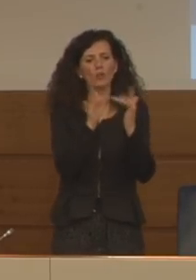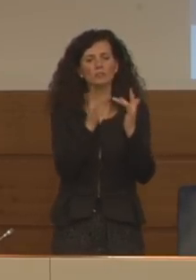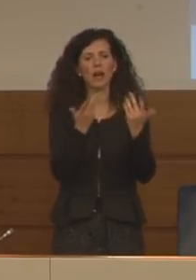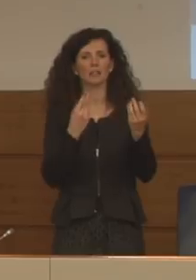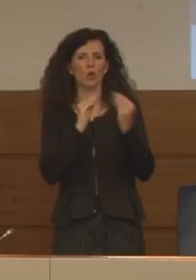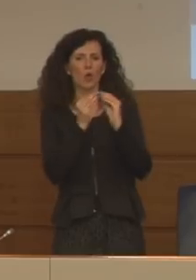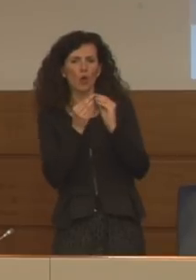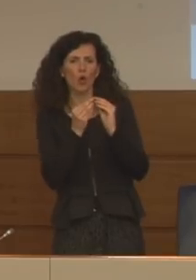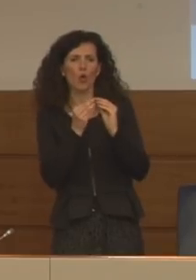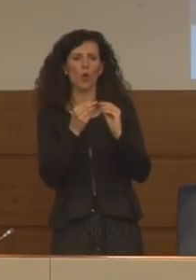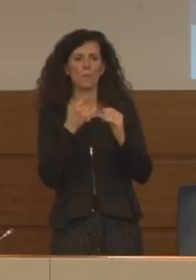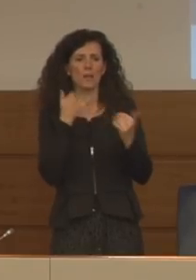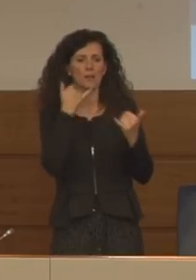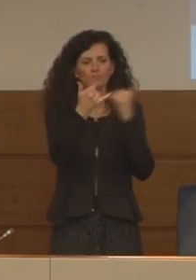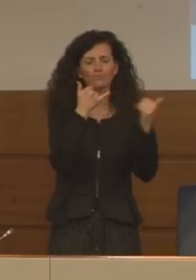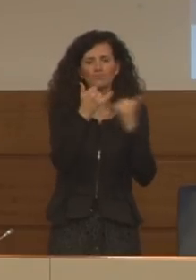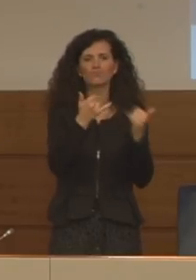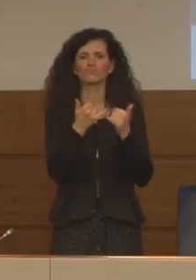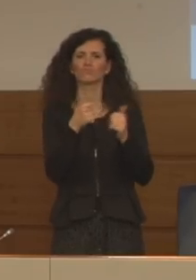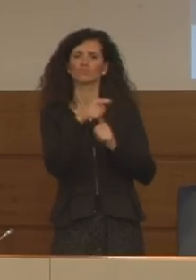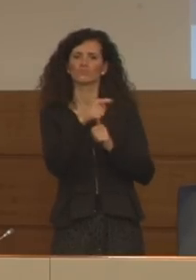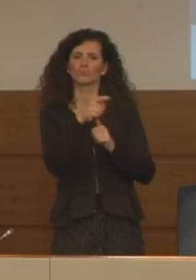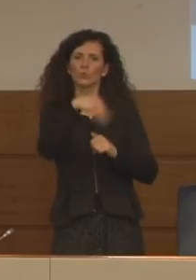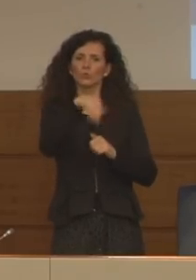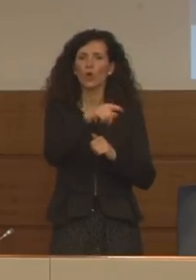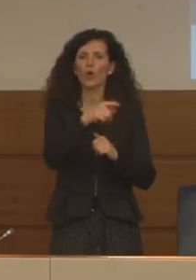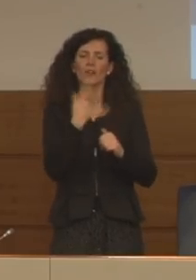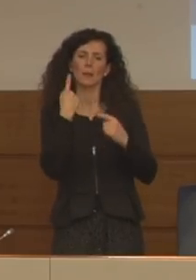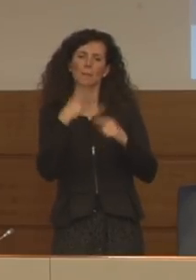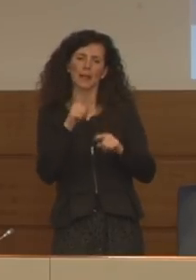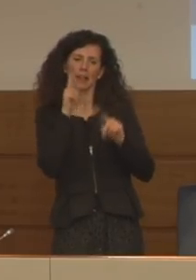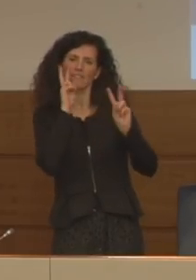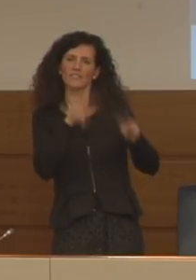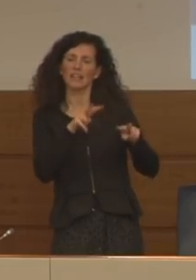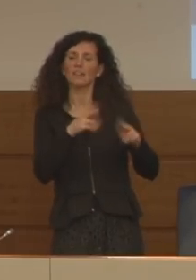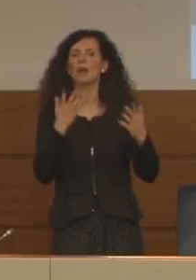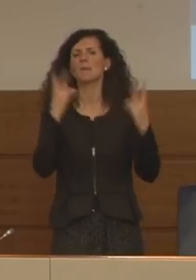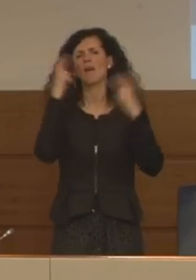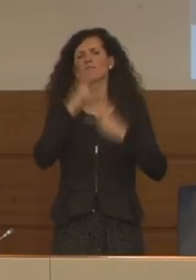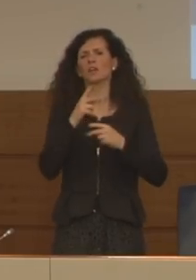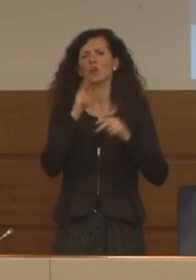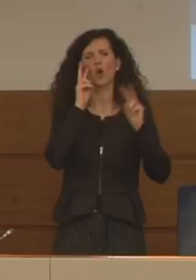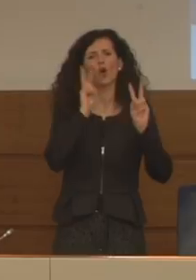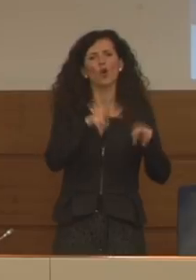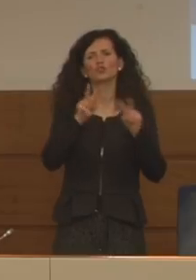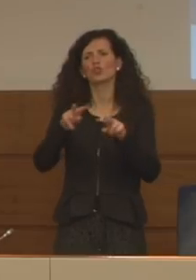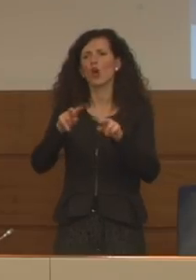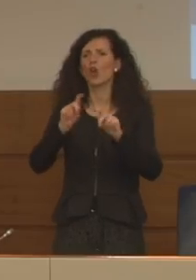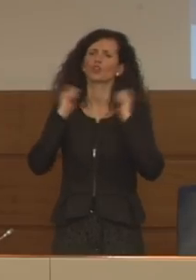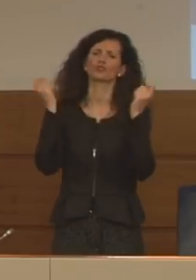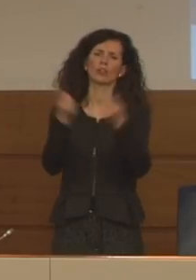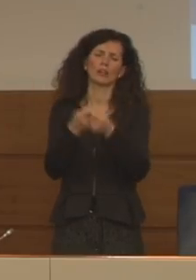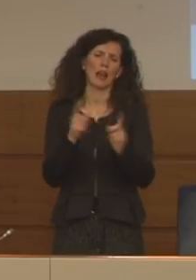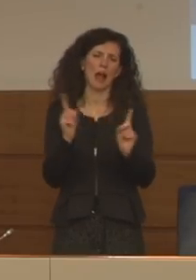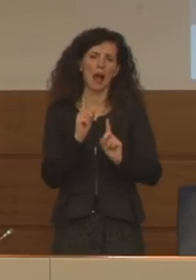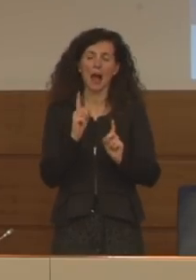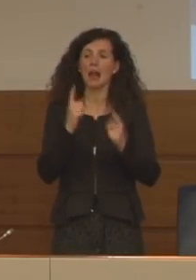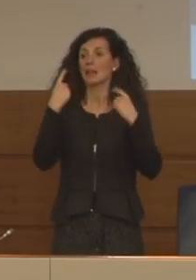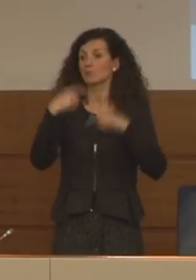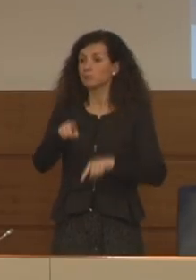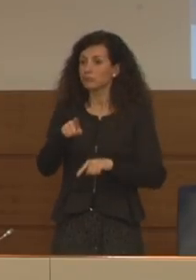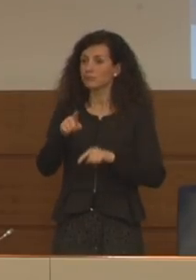rintracciare per fare verifiche o quant'altro ma non è un controllo generalizzato poi su questo io le